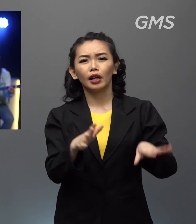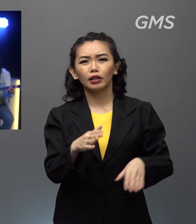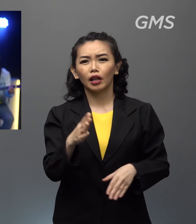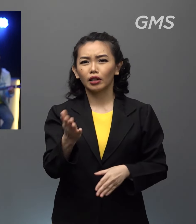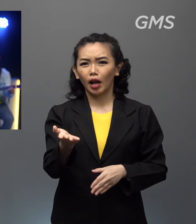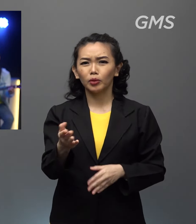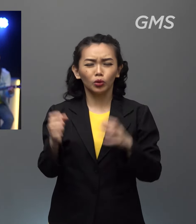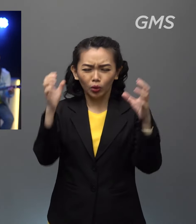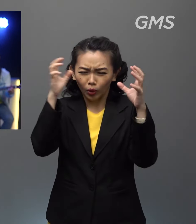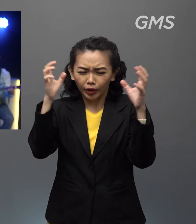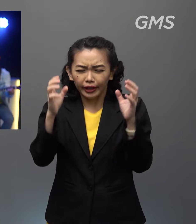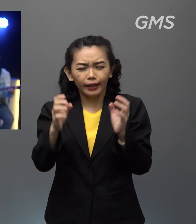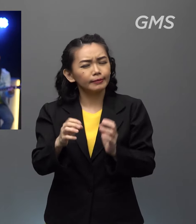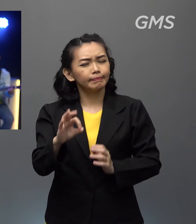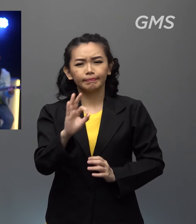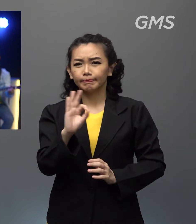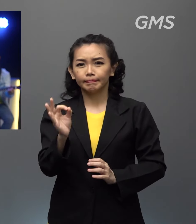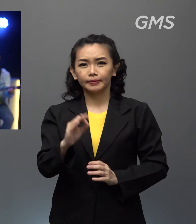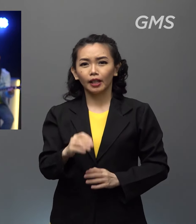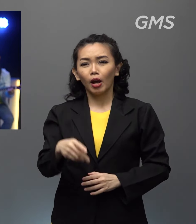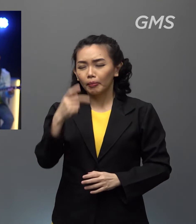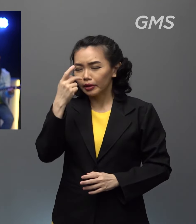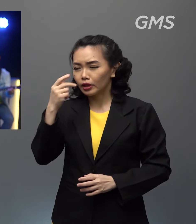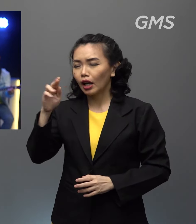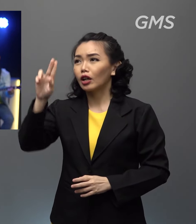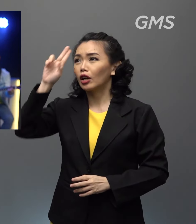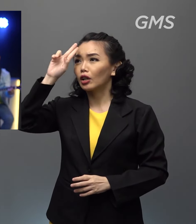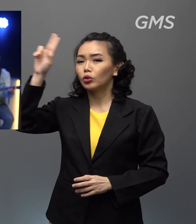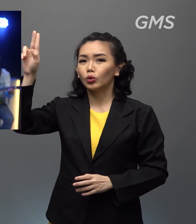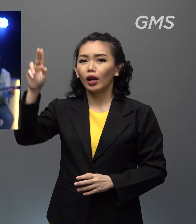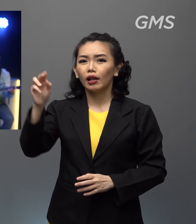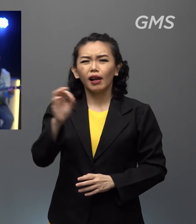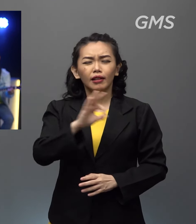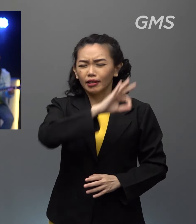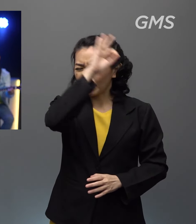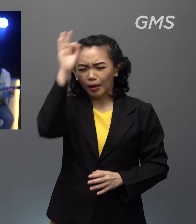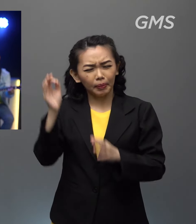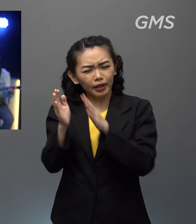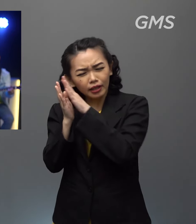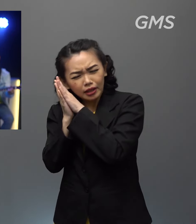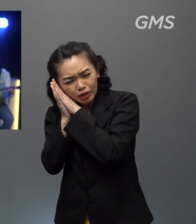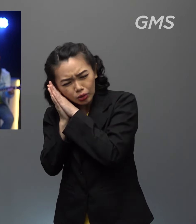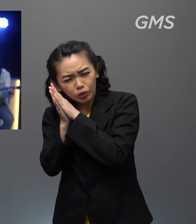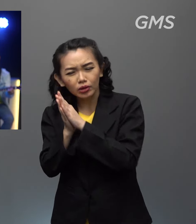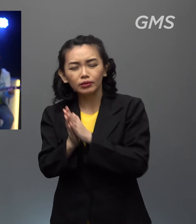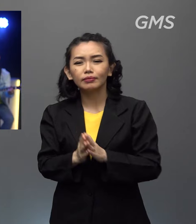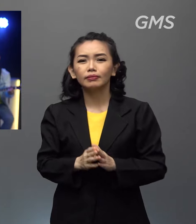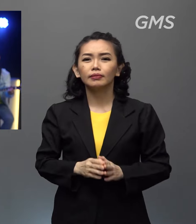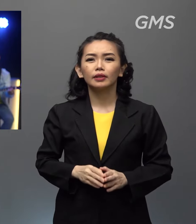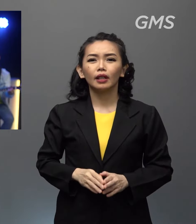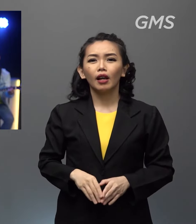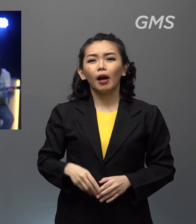tidak akan terlelap. Sesungguhnya, tidak terlelap dan tidak tertidur penjaga